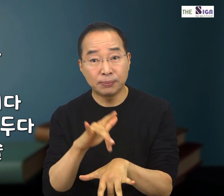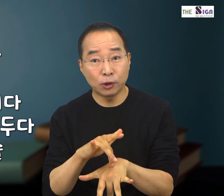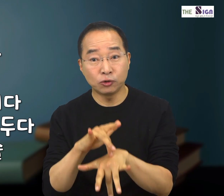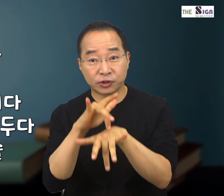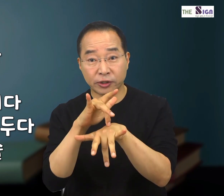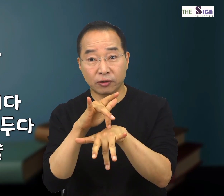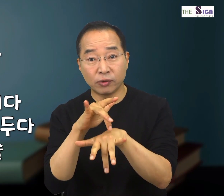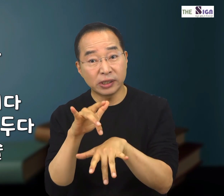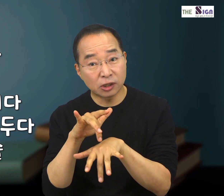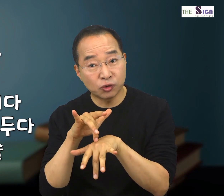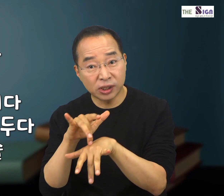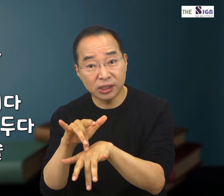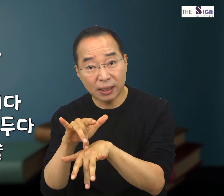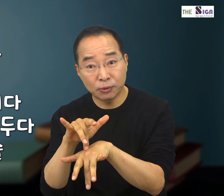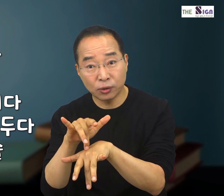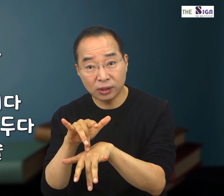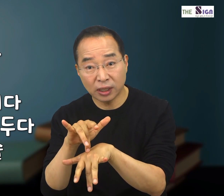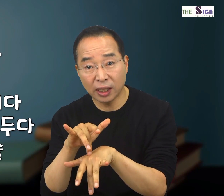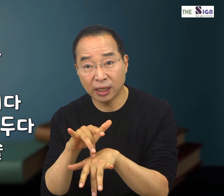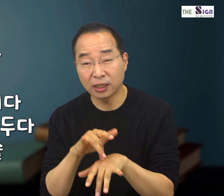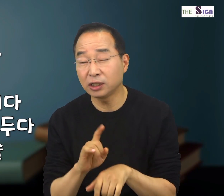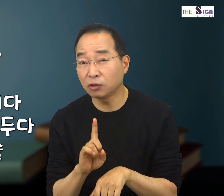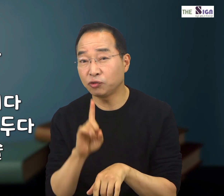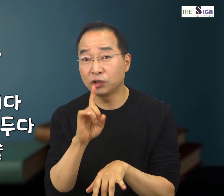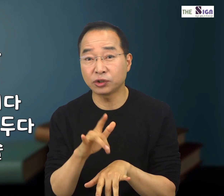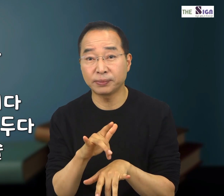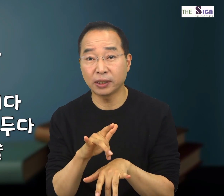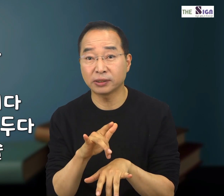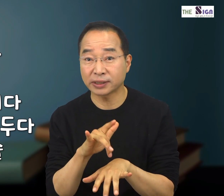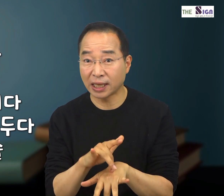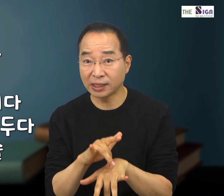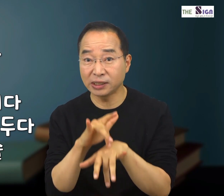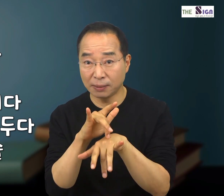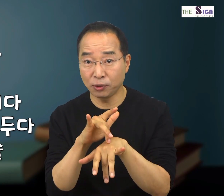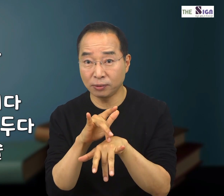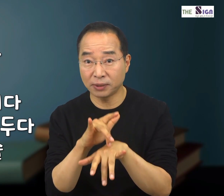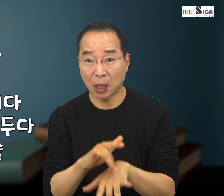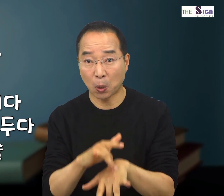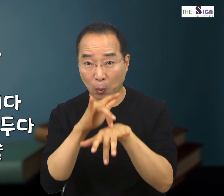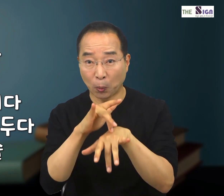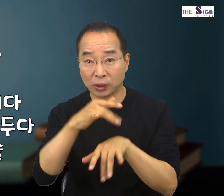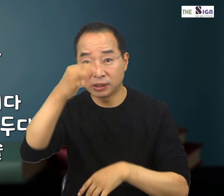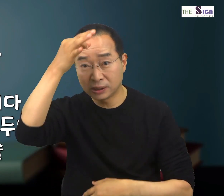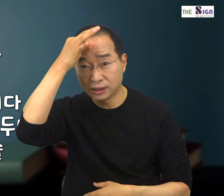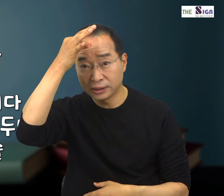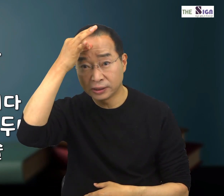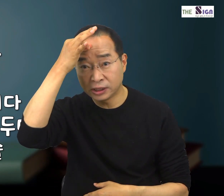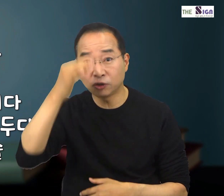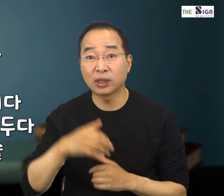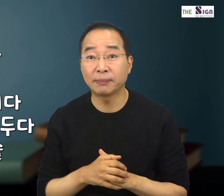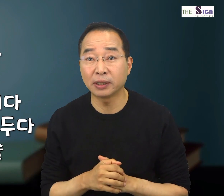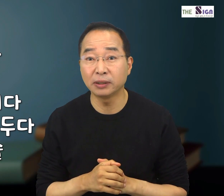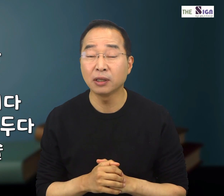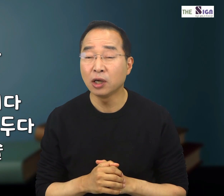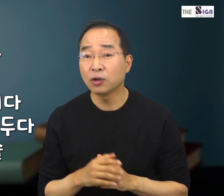표현도 써요. 원래 이제 귀신이라는 표현인데 이걸 위로 쓰면 사라지다는 표현입니다. 기술을 하면은